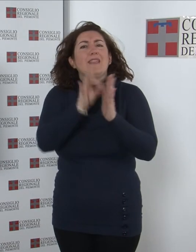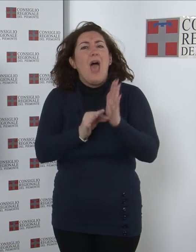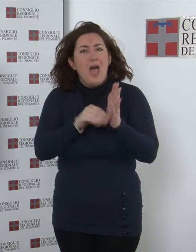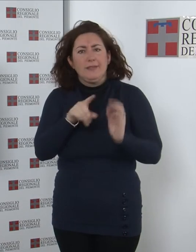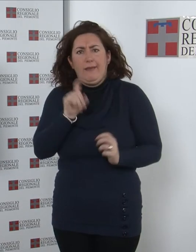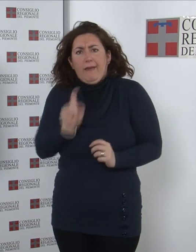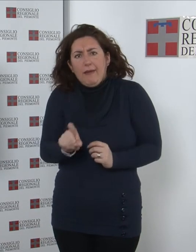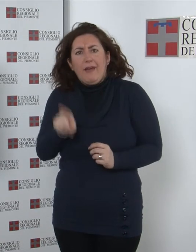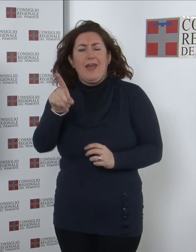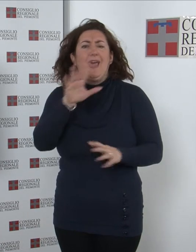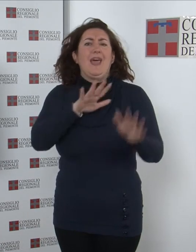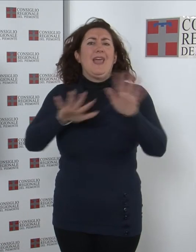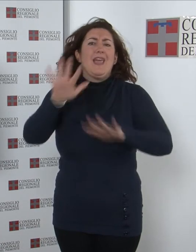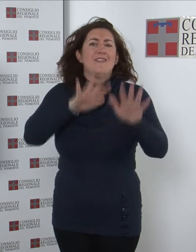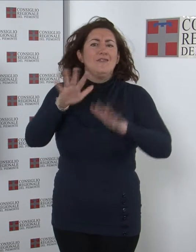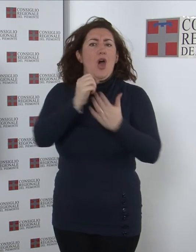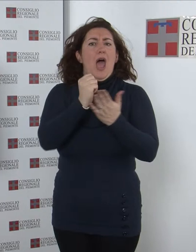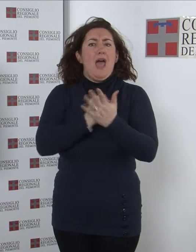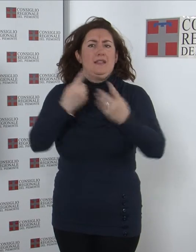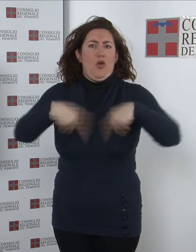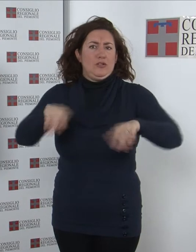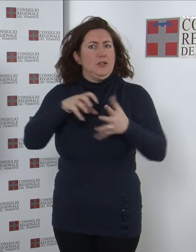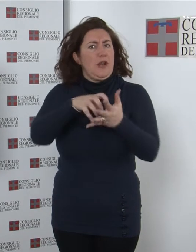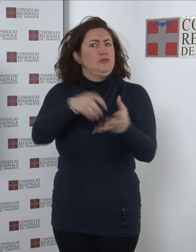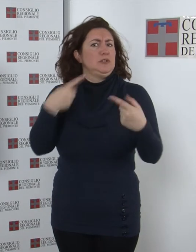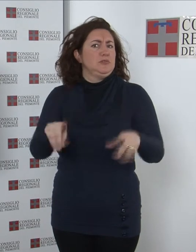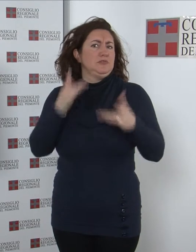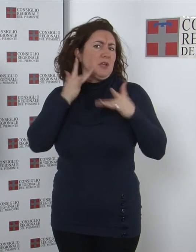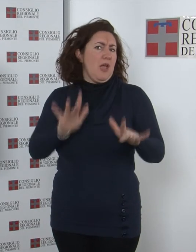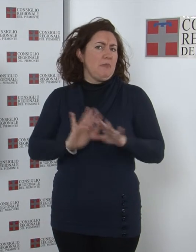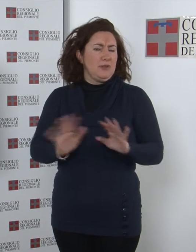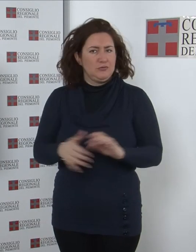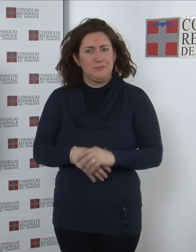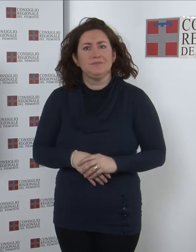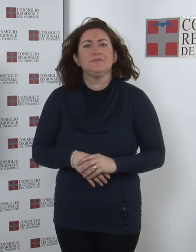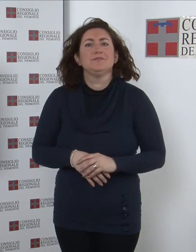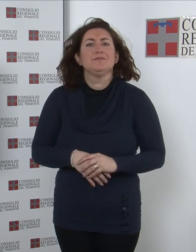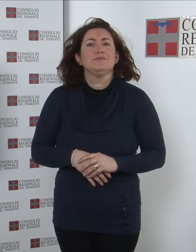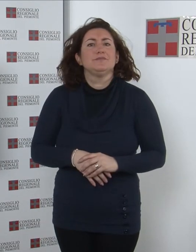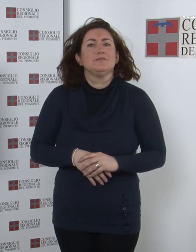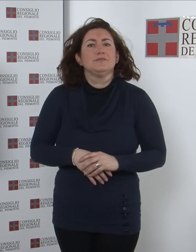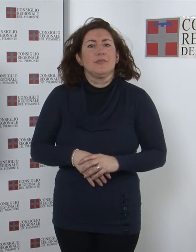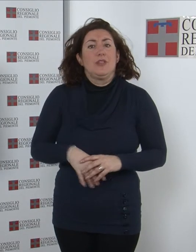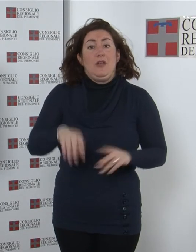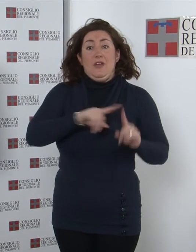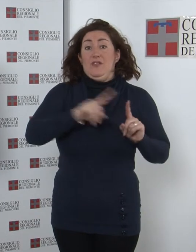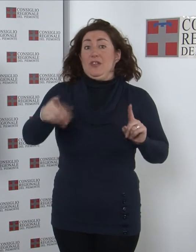consiglio e si effettua la registrazione museo ferroviario piemontese è visibile fino al 27 febbraio nella sala incontri